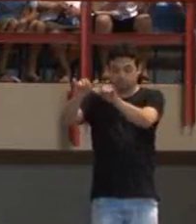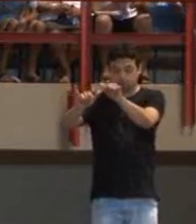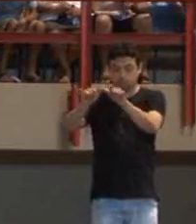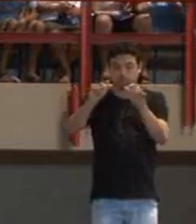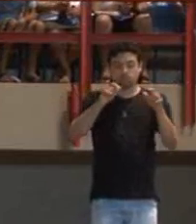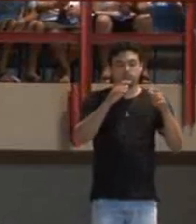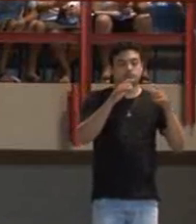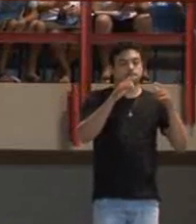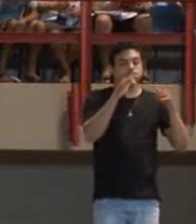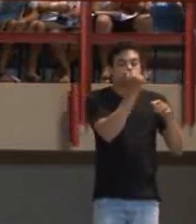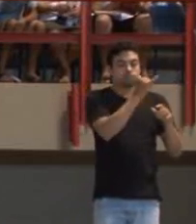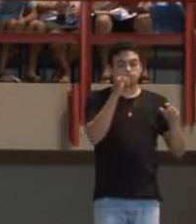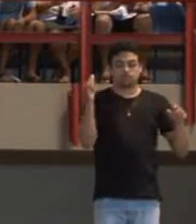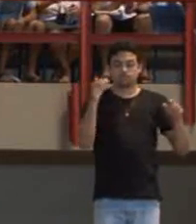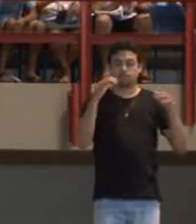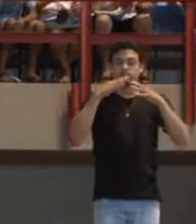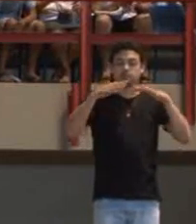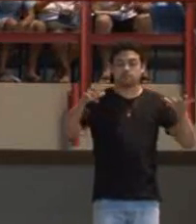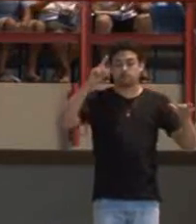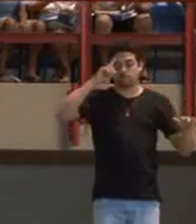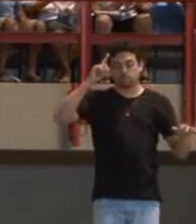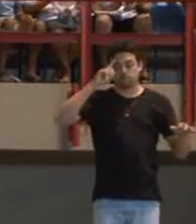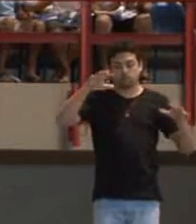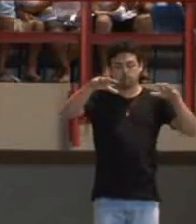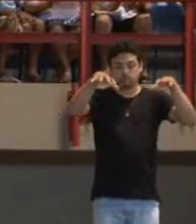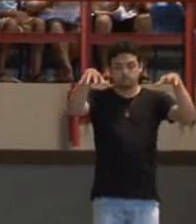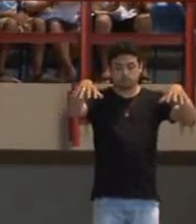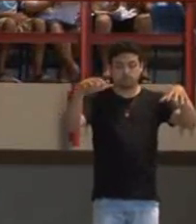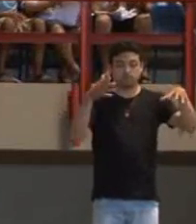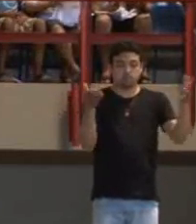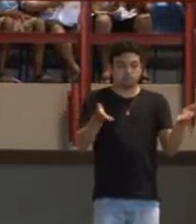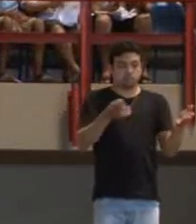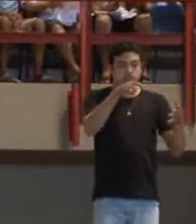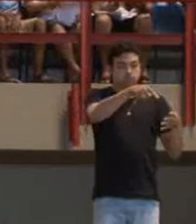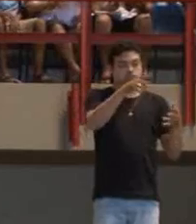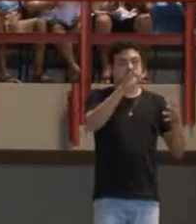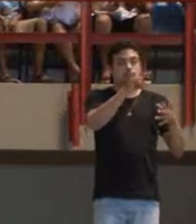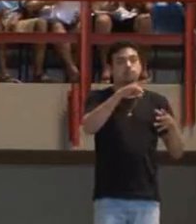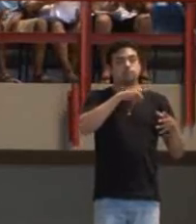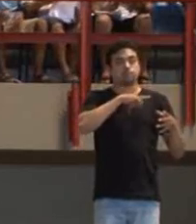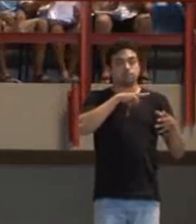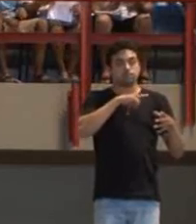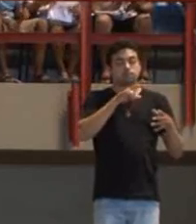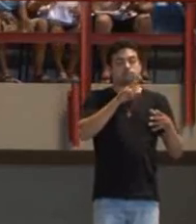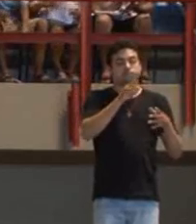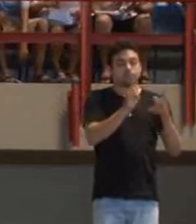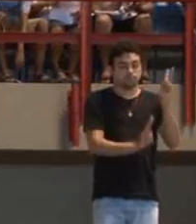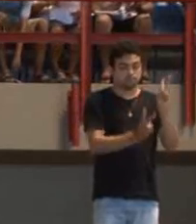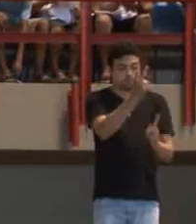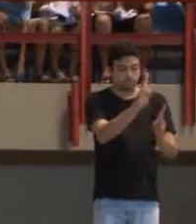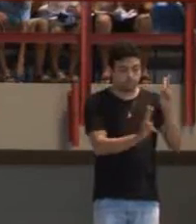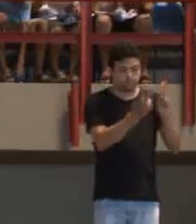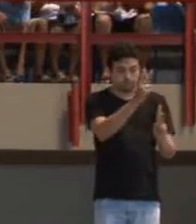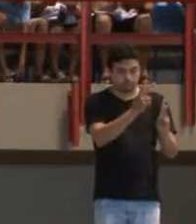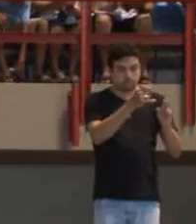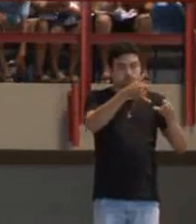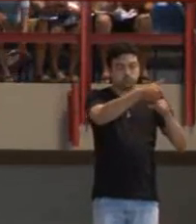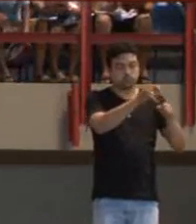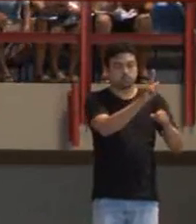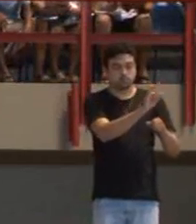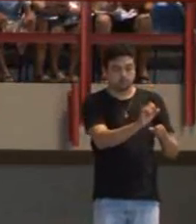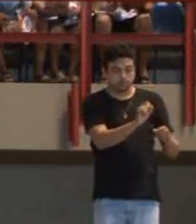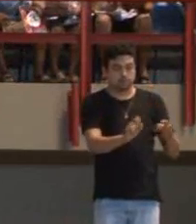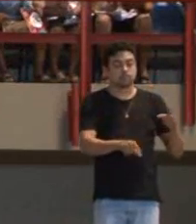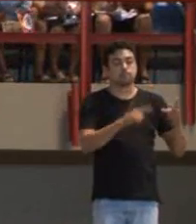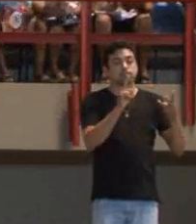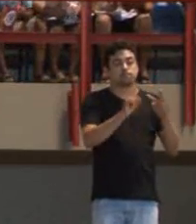que é que a gente vai ver na aula de hoje? A gente vai estudar os combustíveis fósseis e também vamos estudar